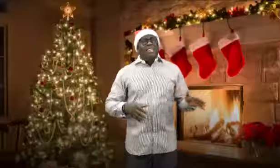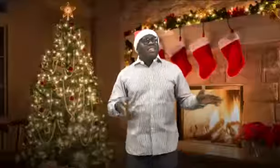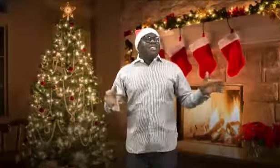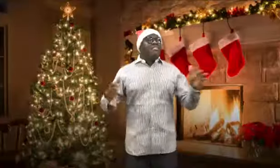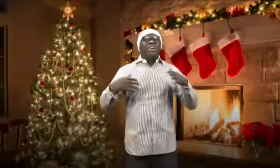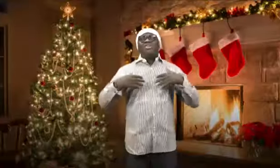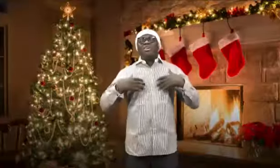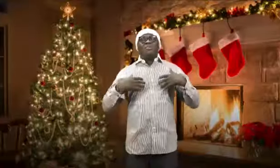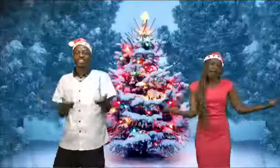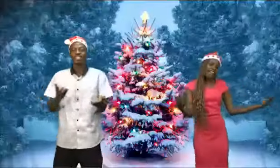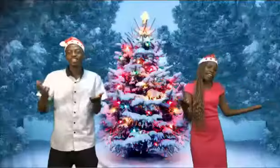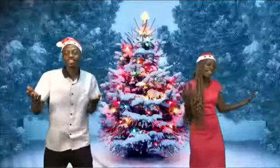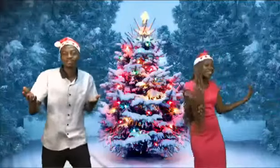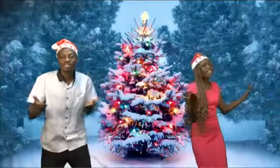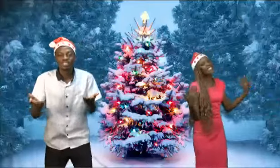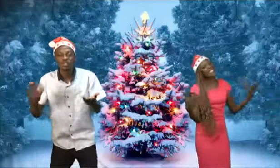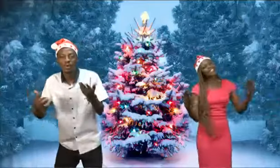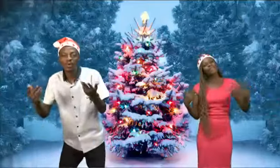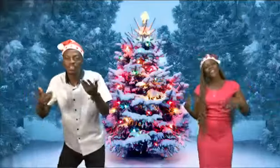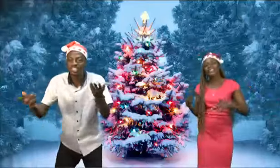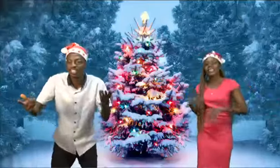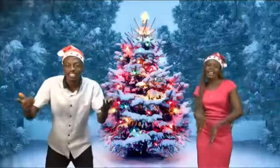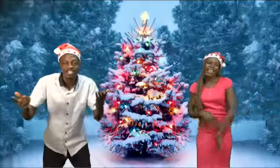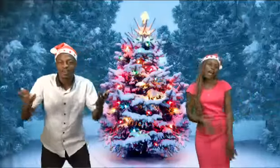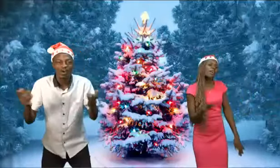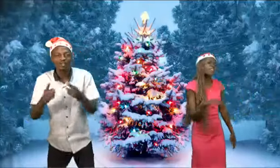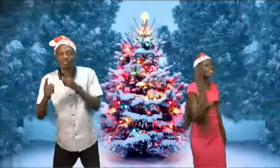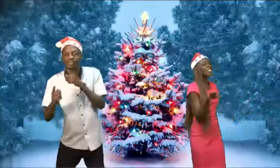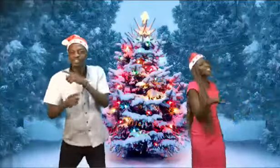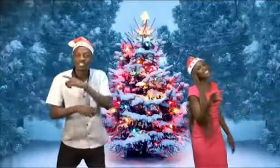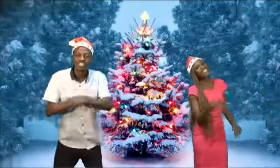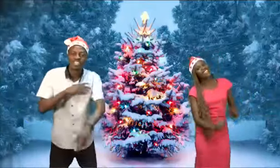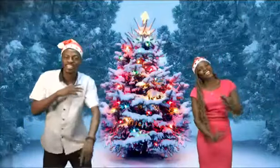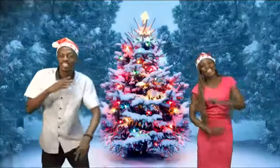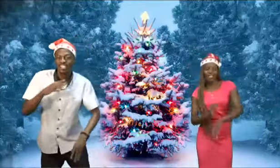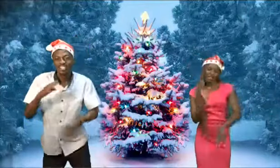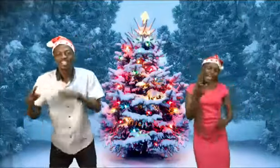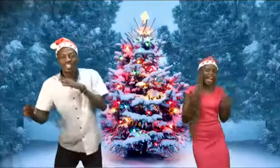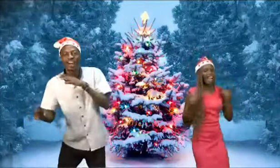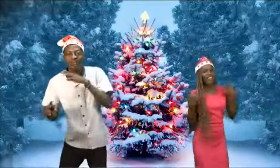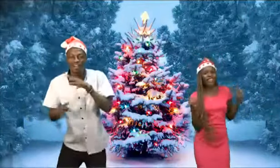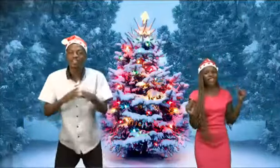Ma dupe ore baba. Eresi mesi lo wole de, odun tuntun de. La wa nyo.